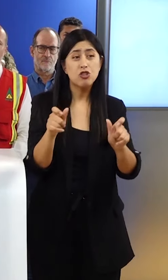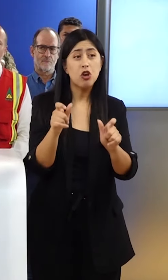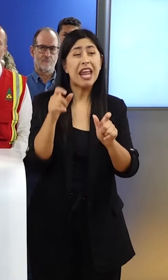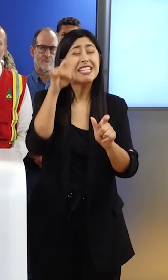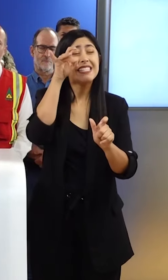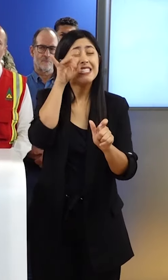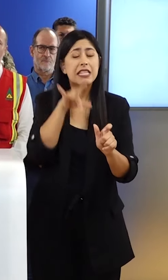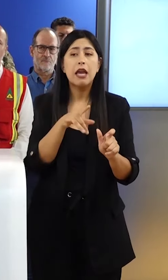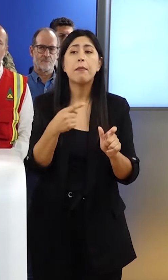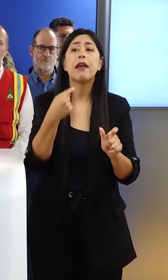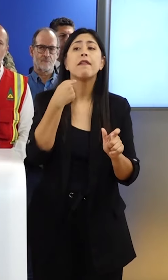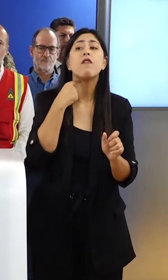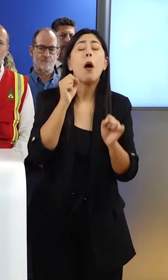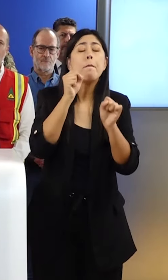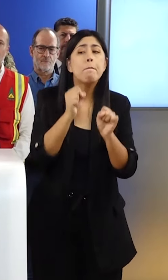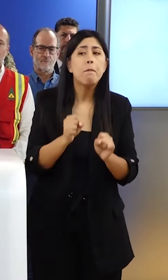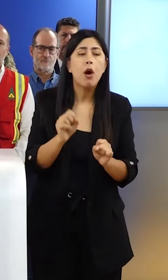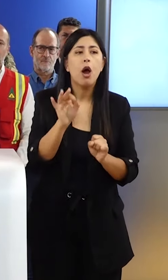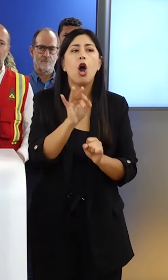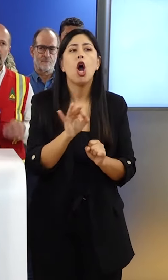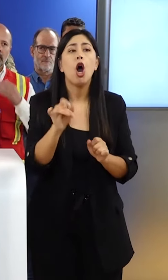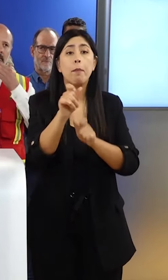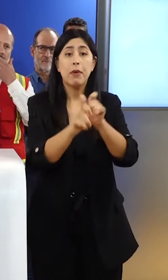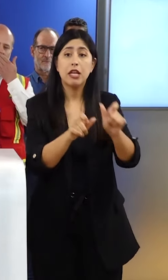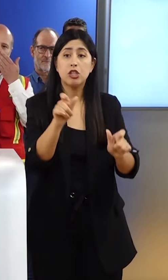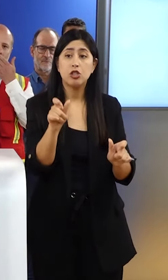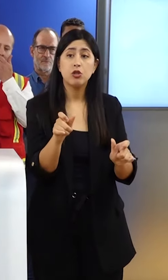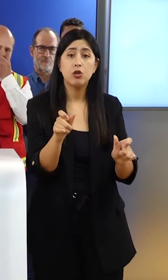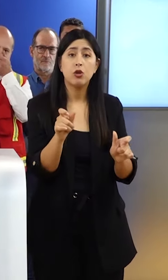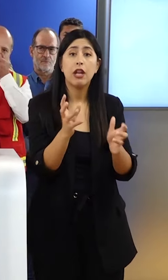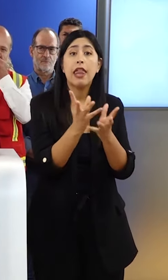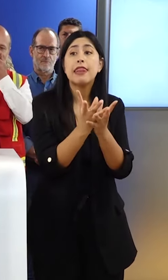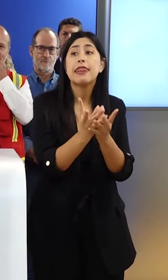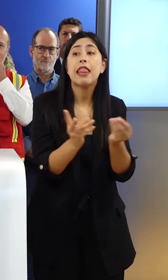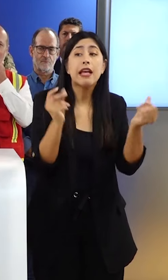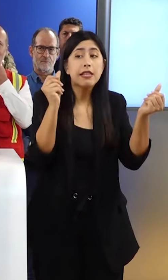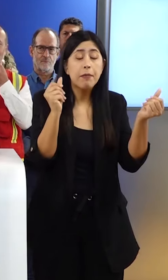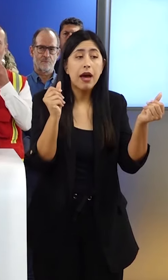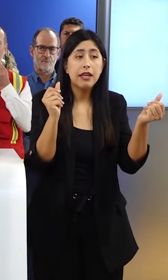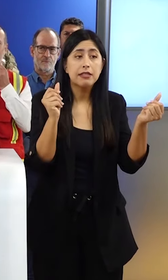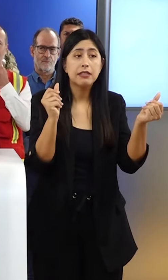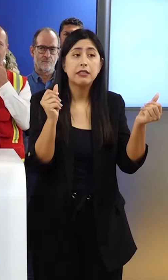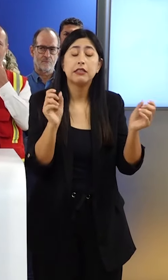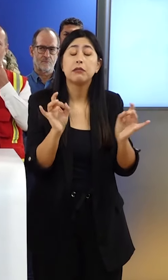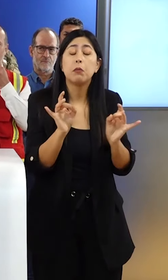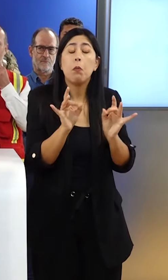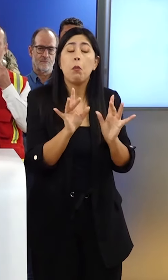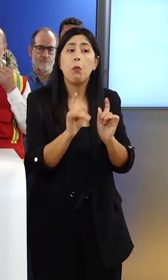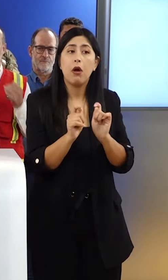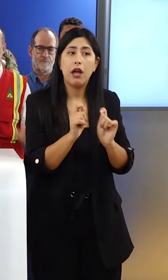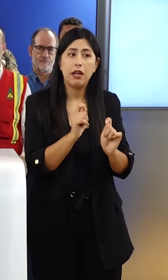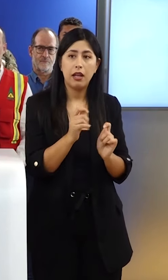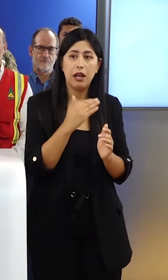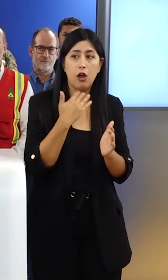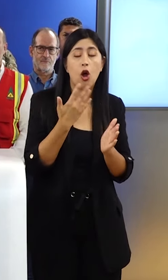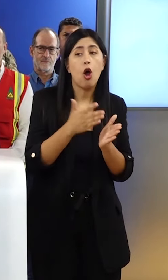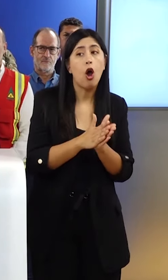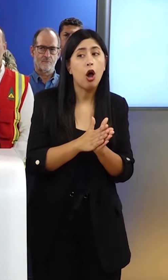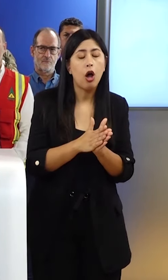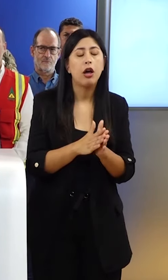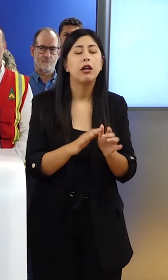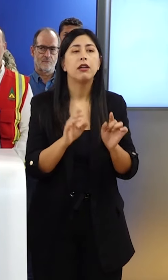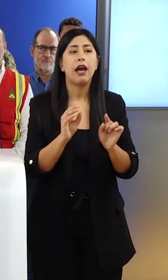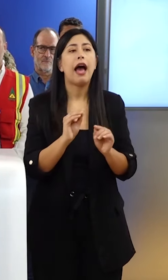víctimas o información de personas que están no están ubica bles presuntas desgracias lo que tienen que hacer es